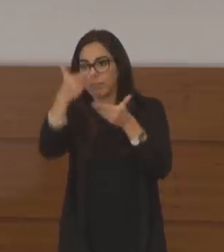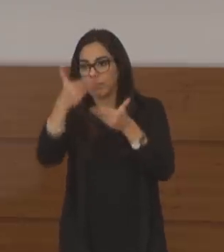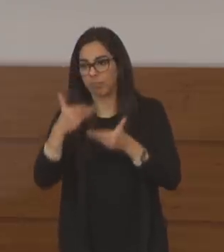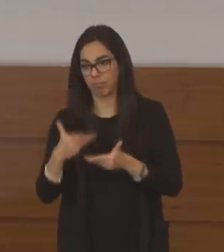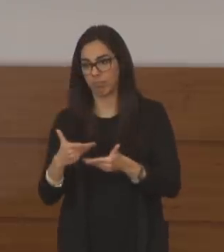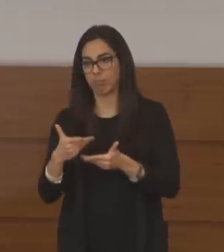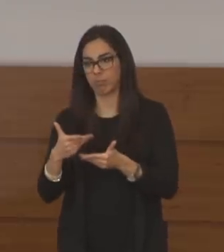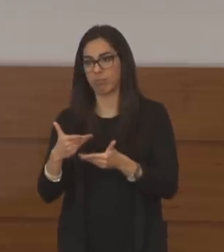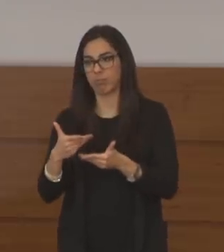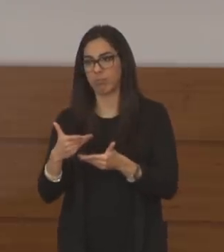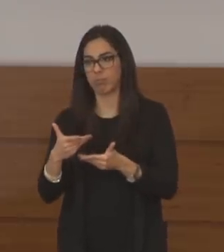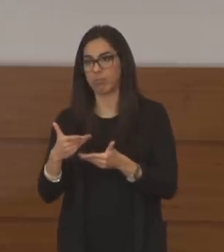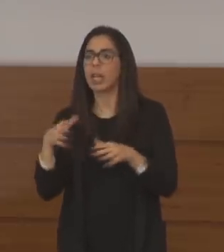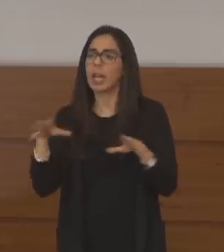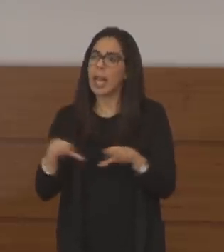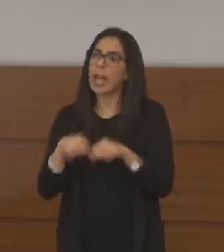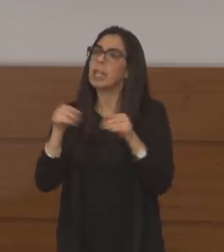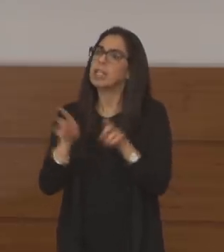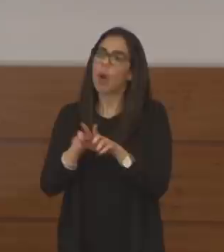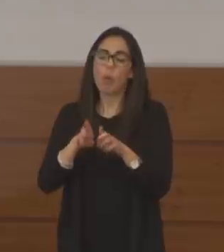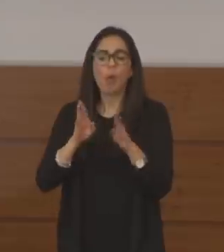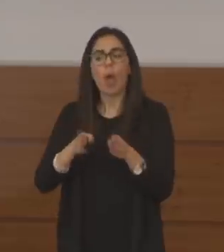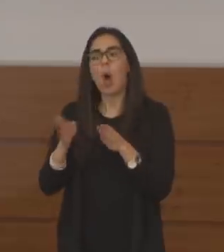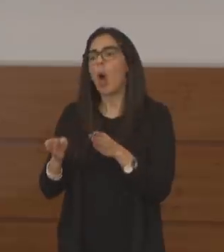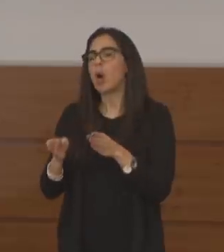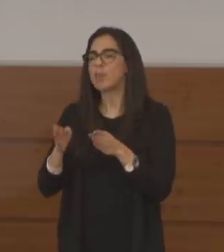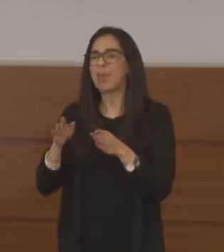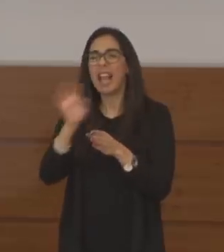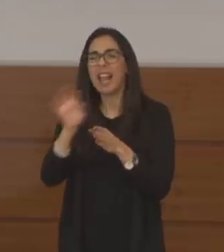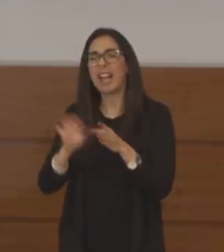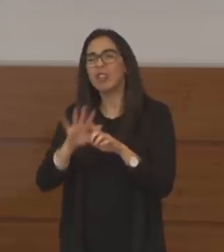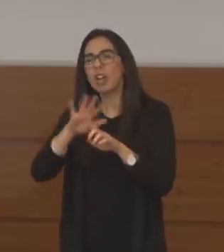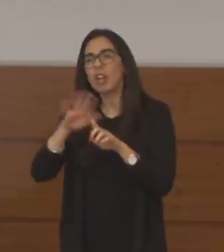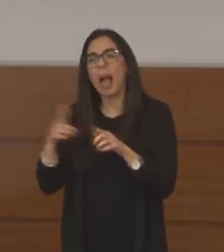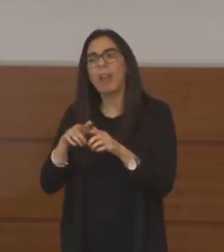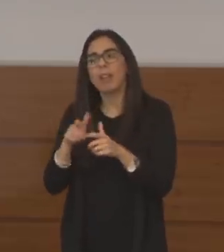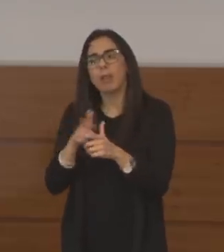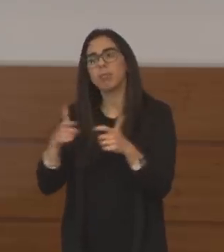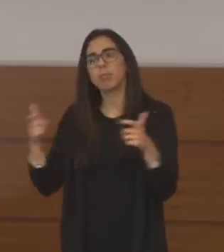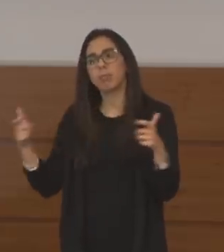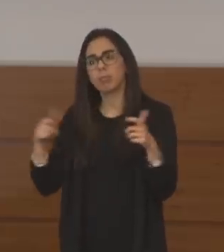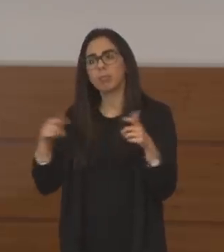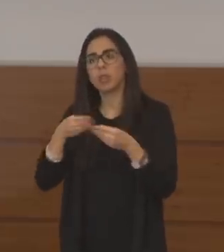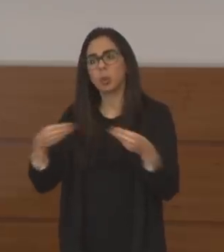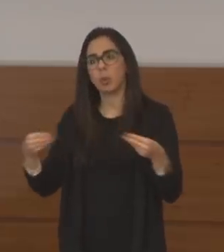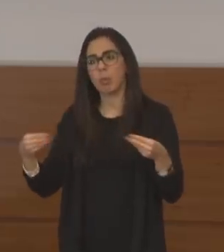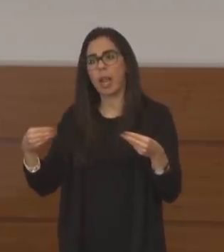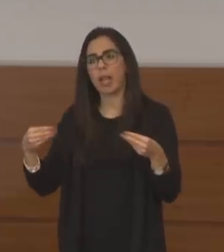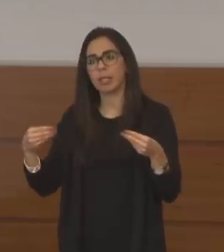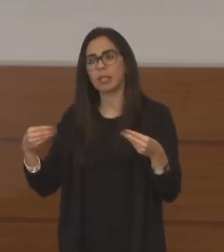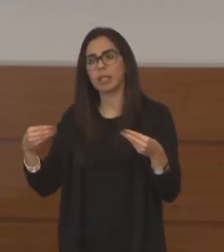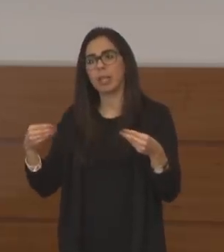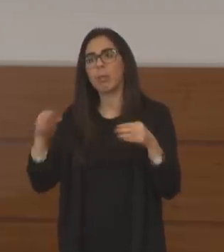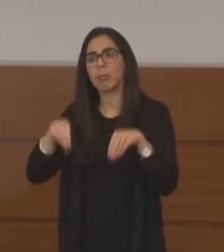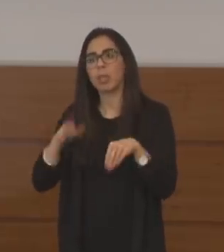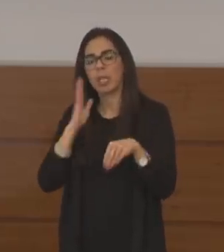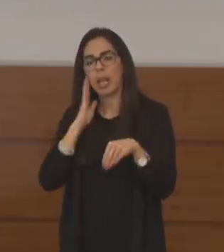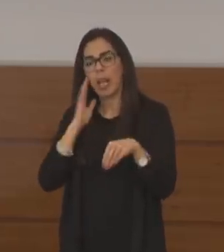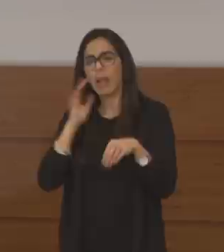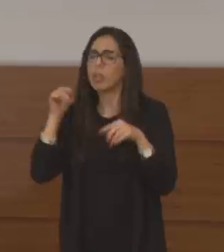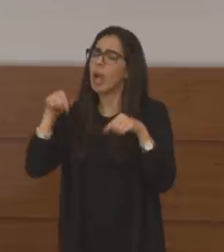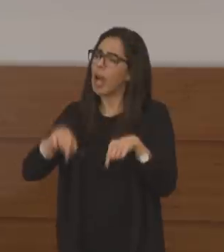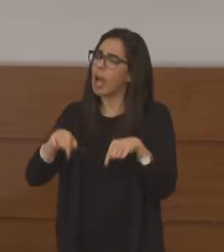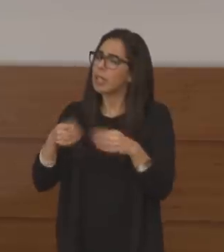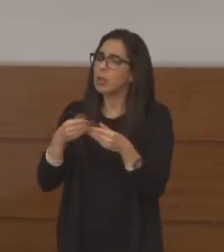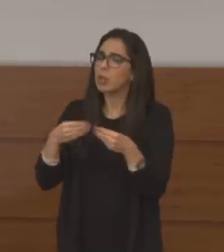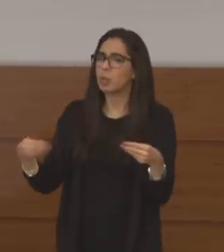di potenziamento di queste strutture e quindi al momento le strutture che ci sono sono sufficienti e